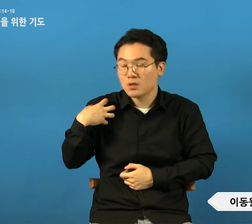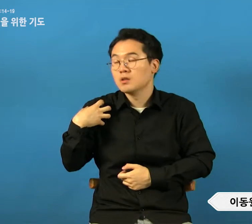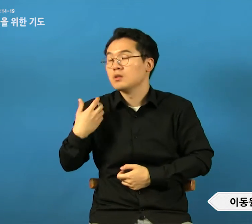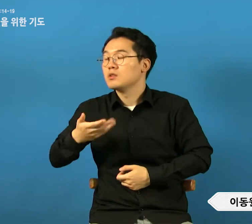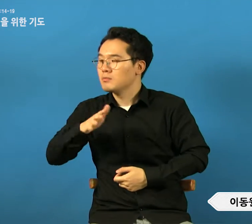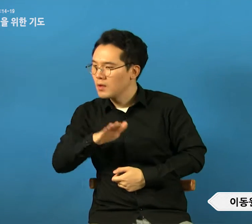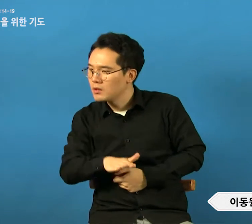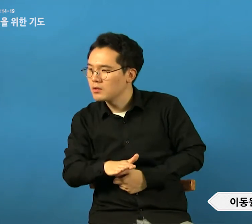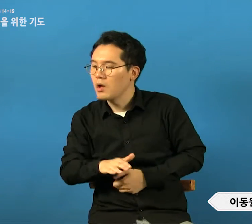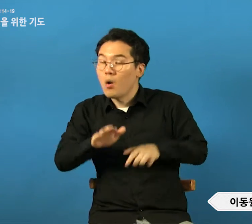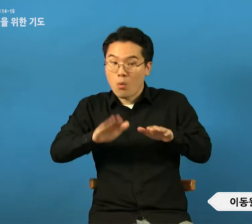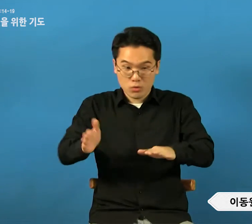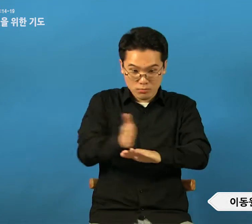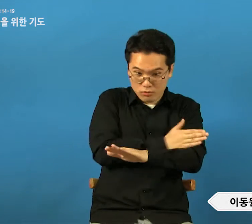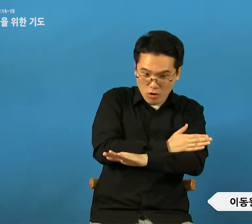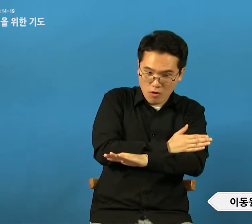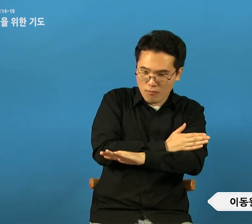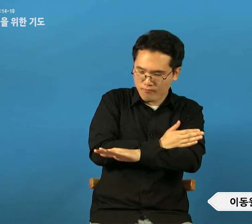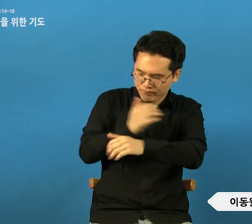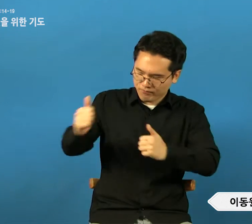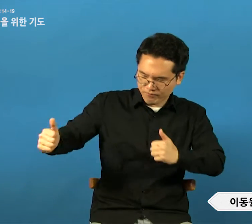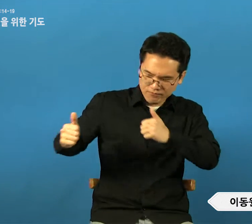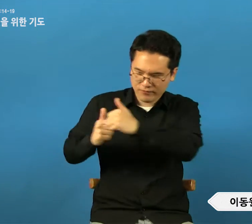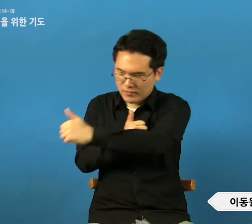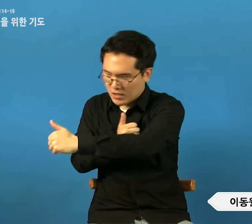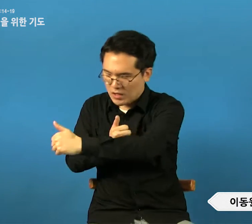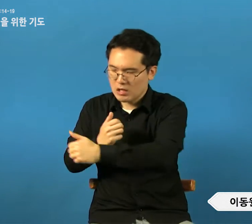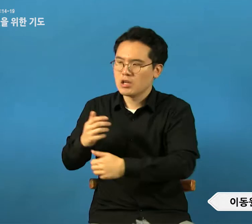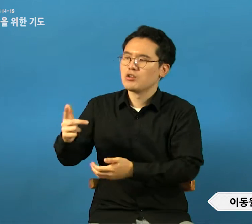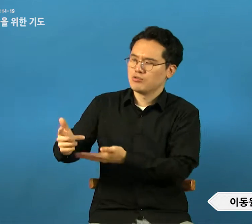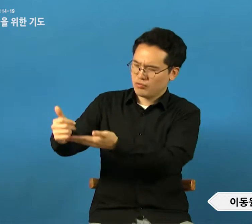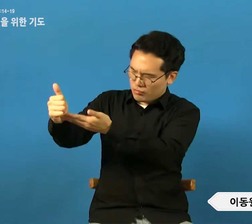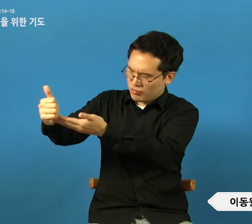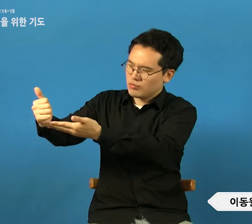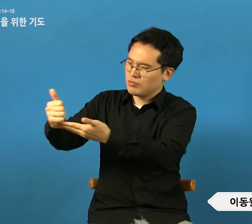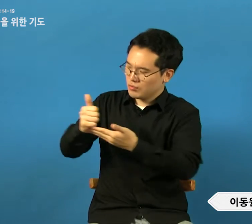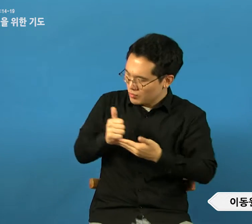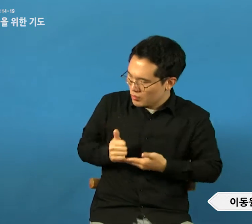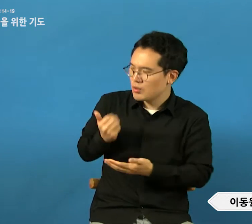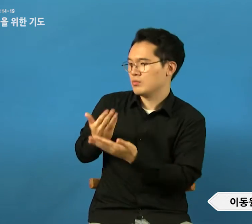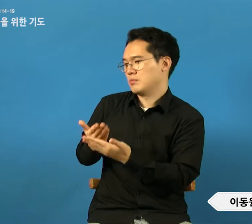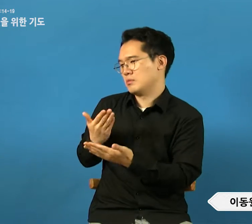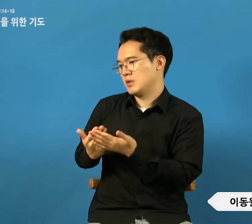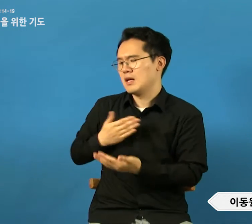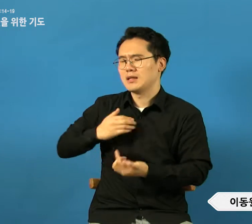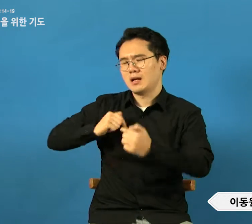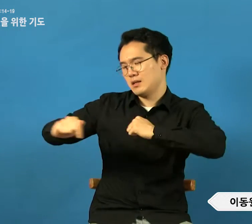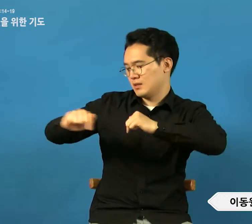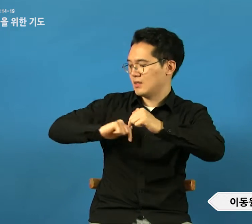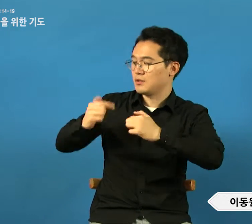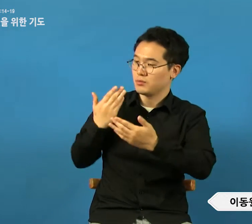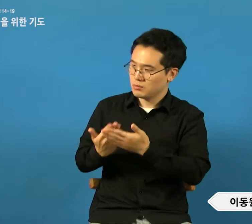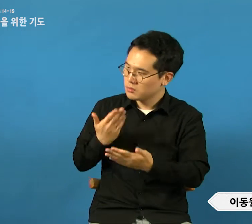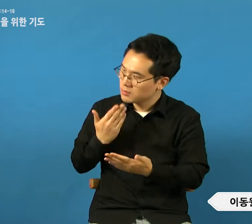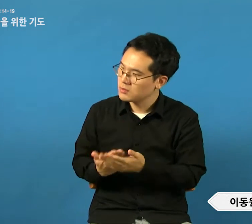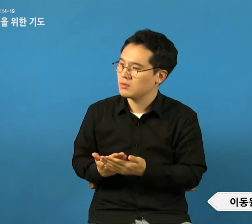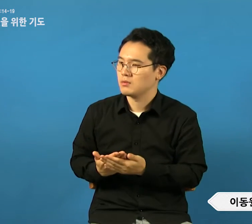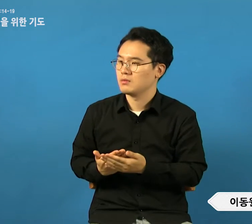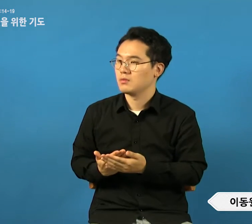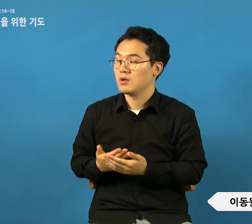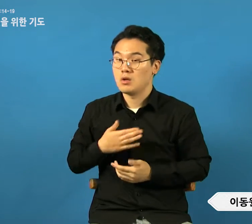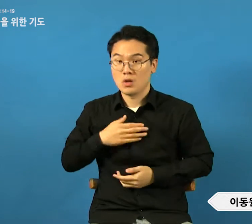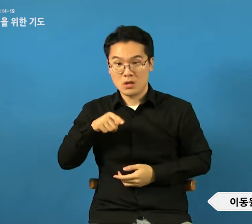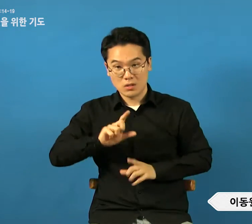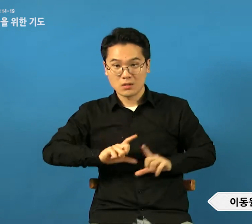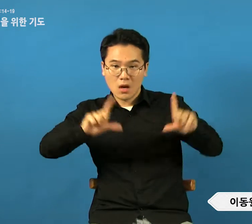집의 주인은 정말 주님이십니다. 저는 하인에 불과합니다. 저를 다스려 주옵소서. 나는 그날